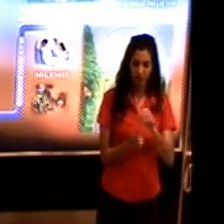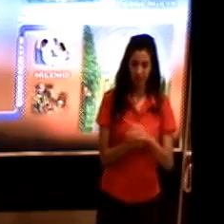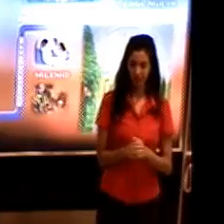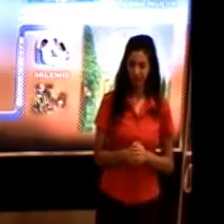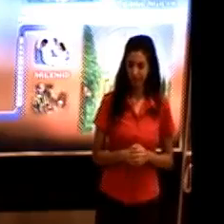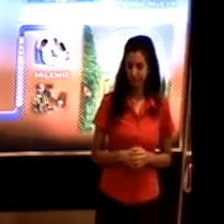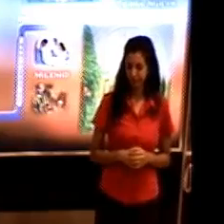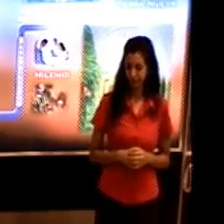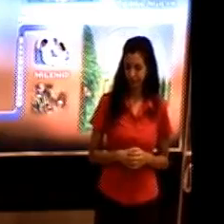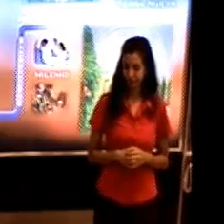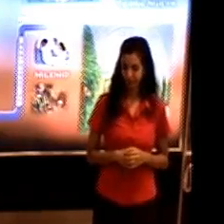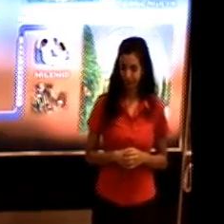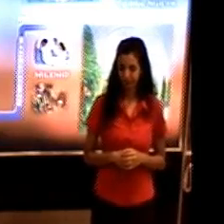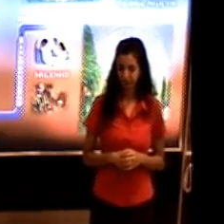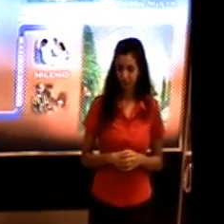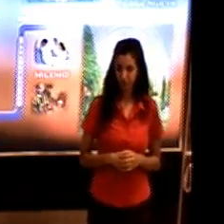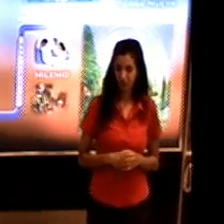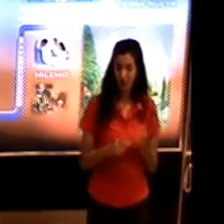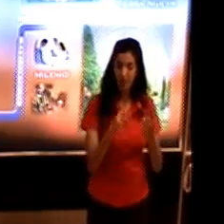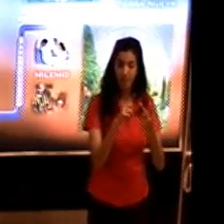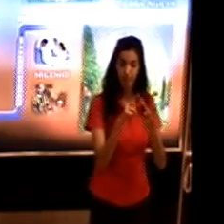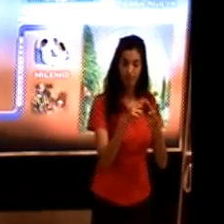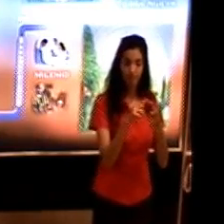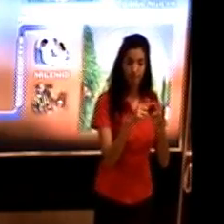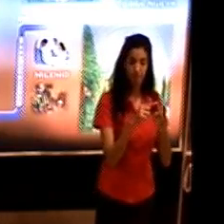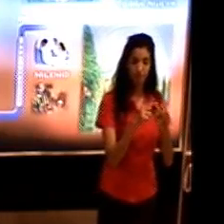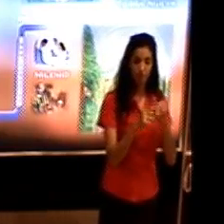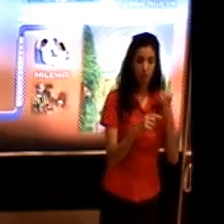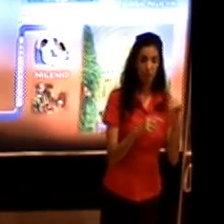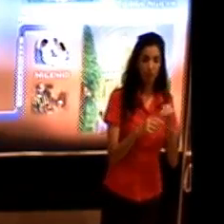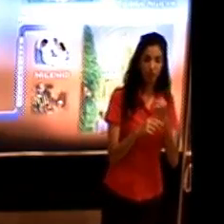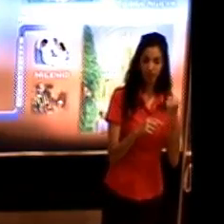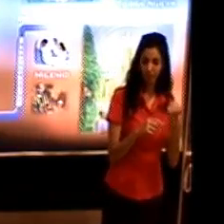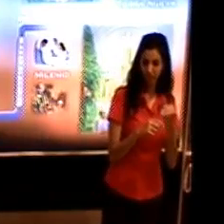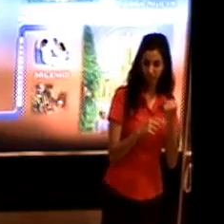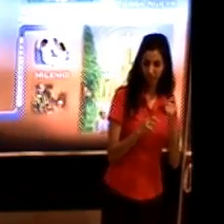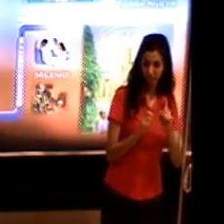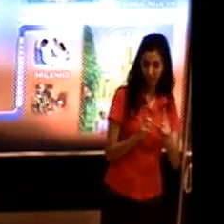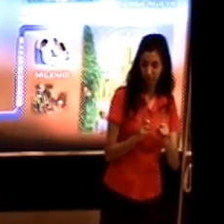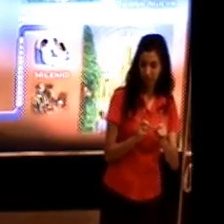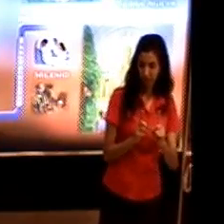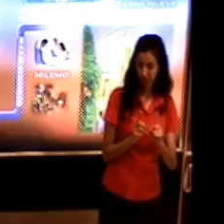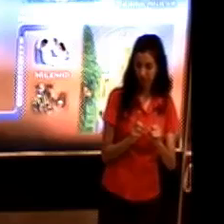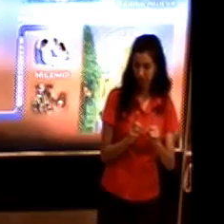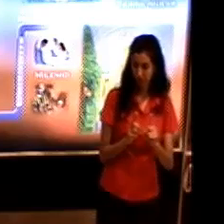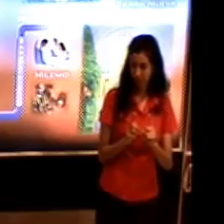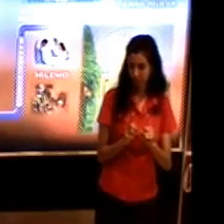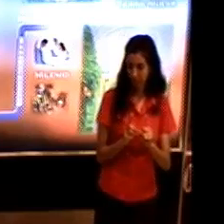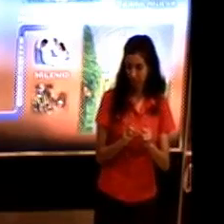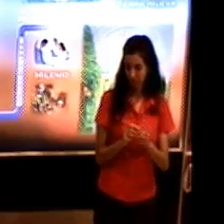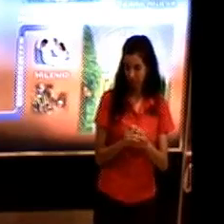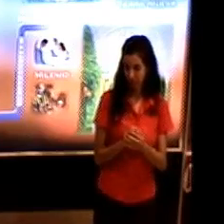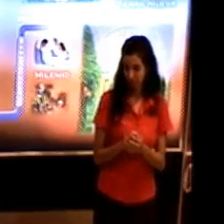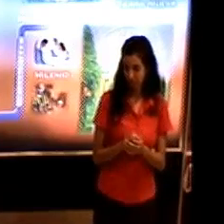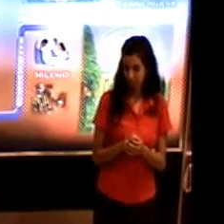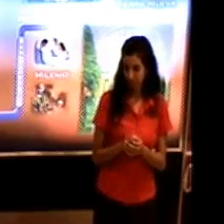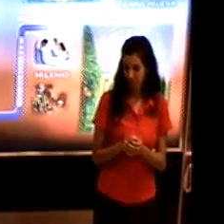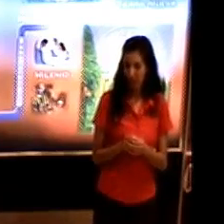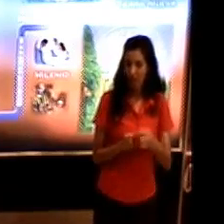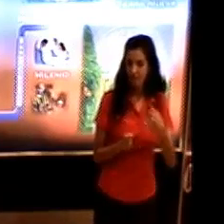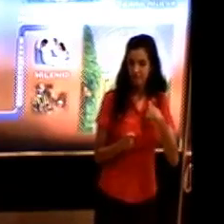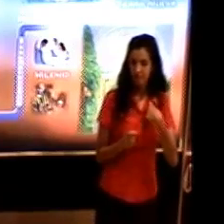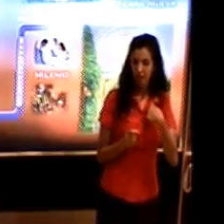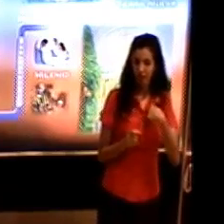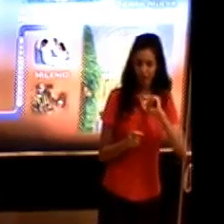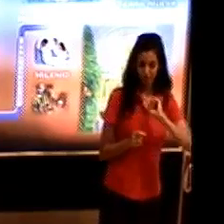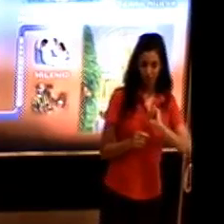hermanos. El segundo principio tan enorme y grande como este es que yo sin Cristo no